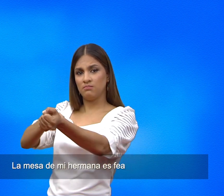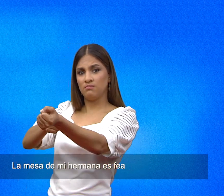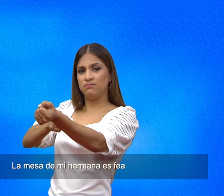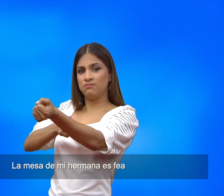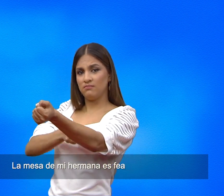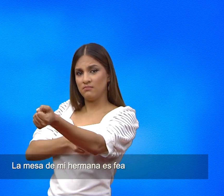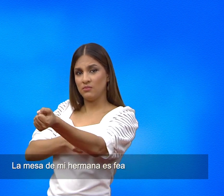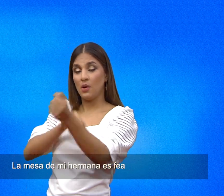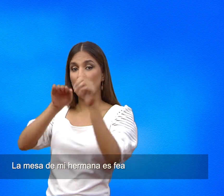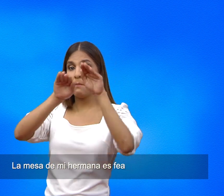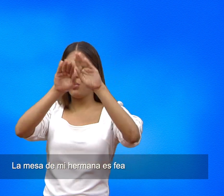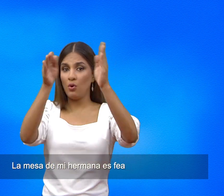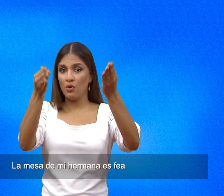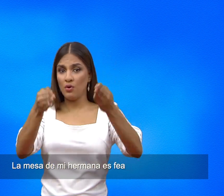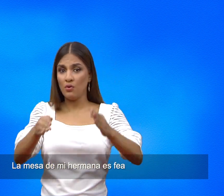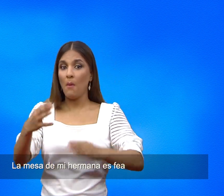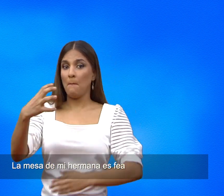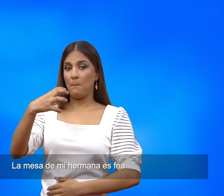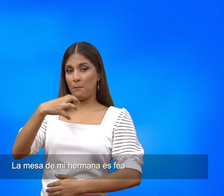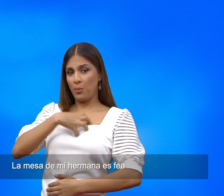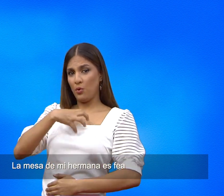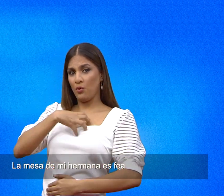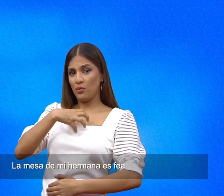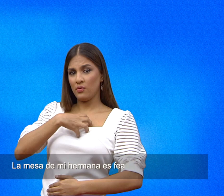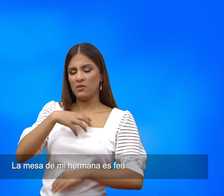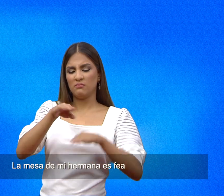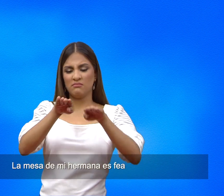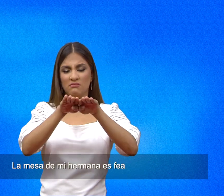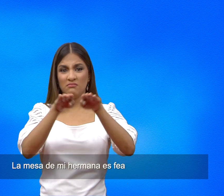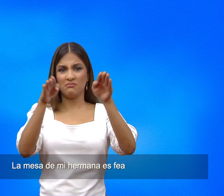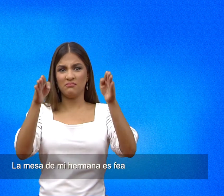la mesa de mi hermana es fea